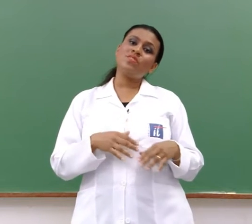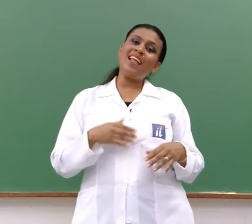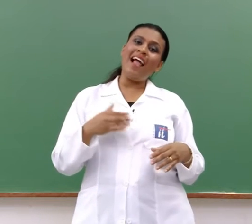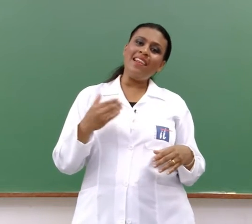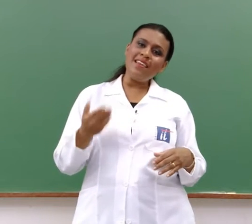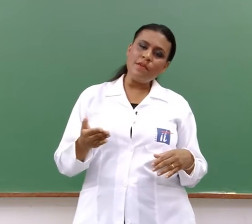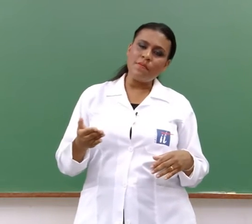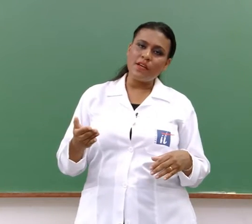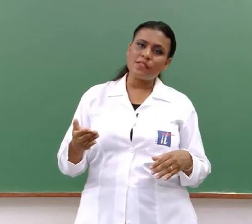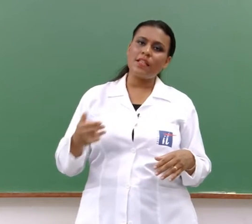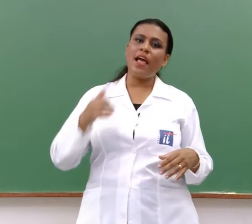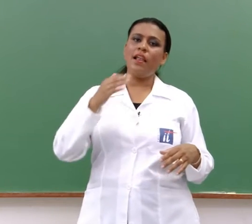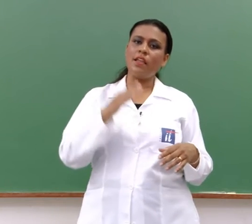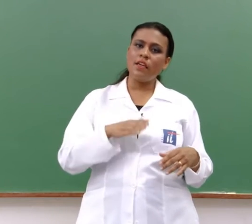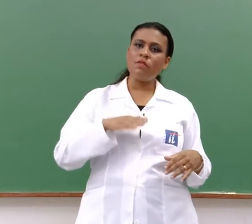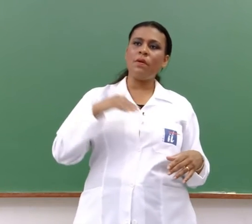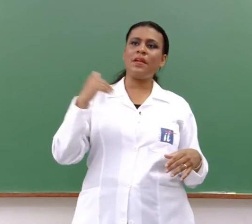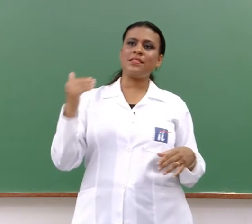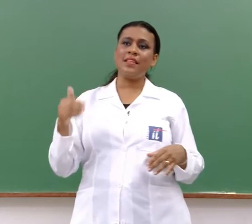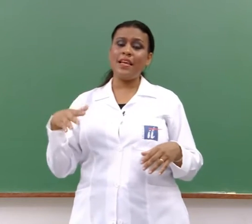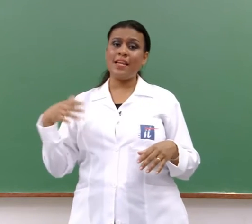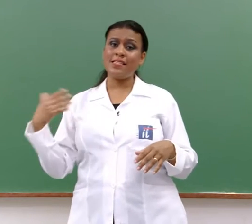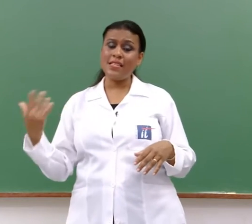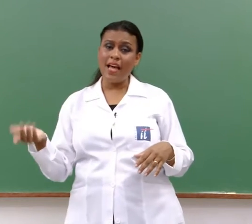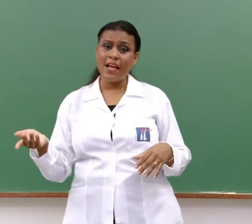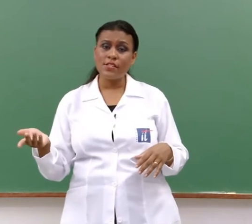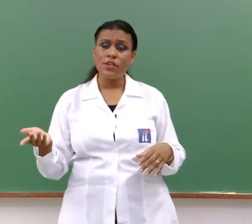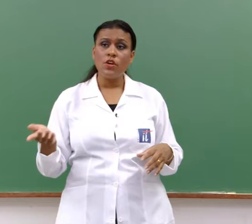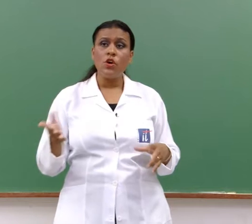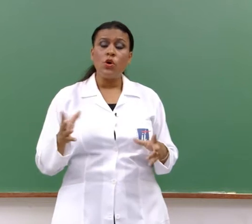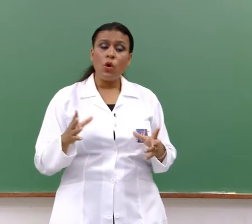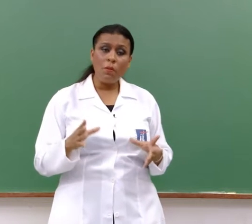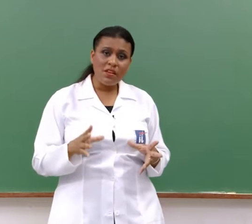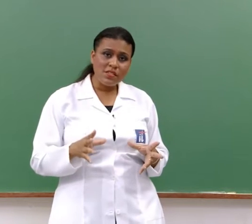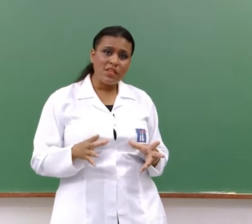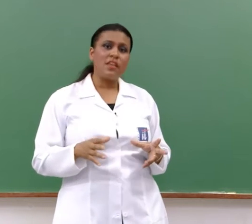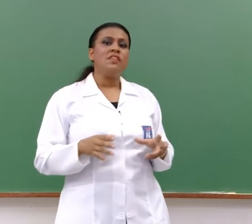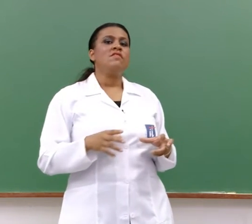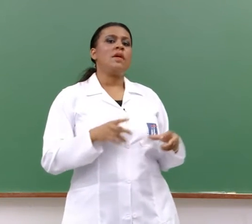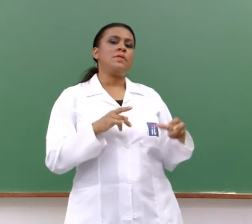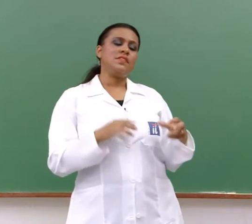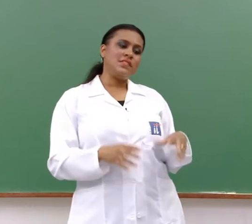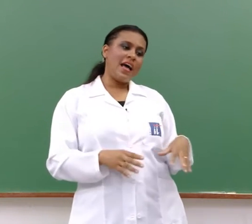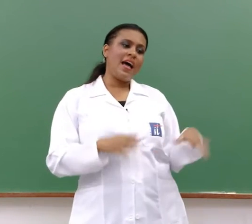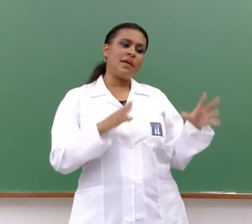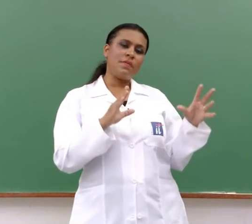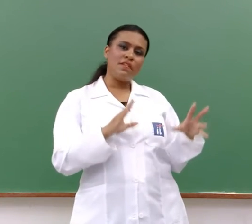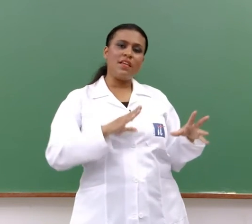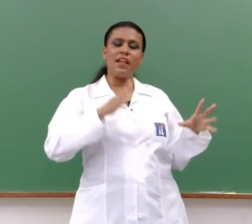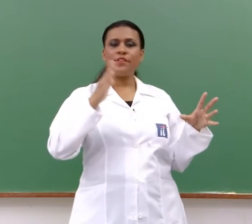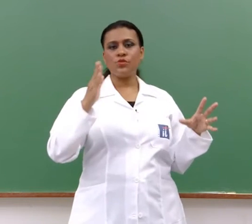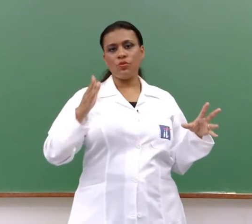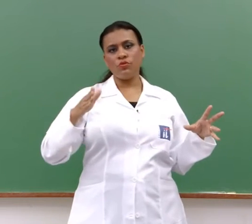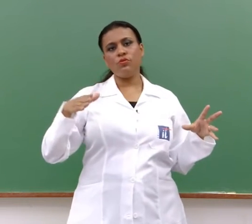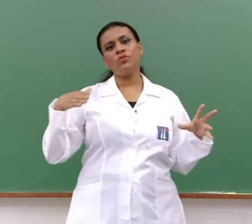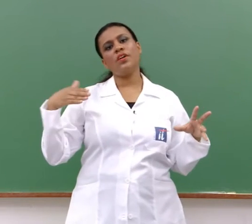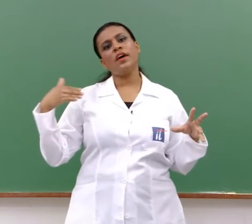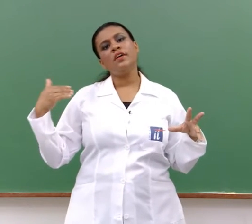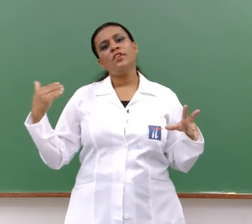da Libras, né? Língua Brasileira de Sinais. Como assim? Vai precisar aprender a estrutura de